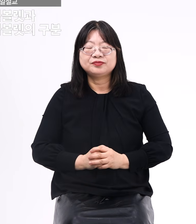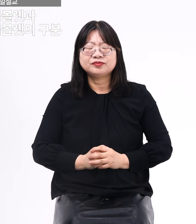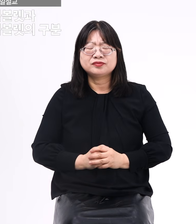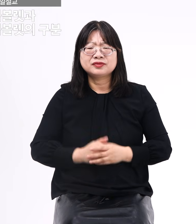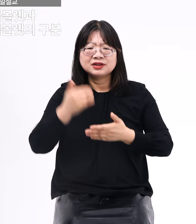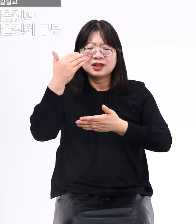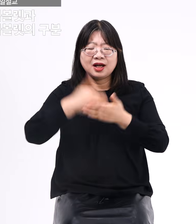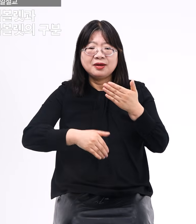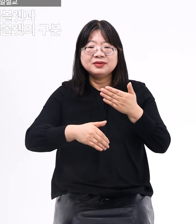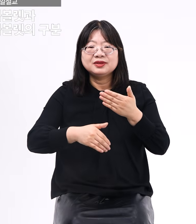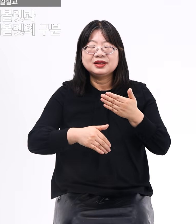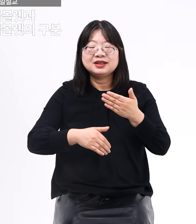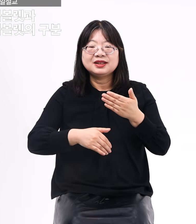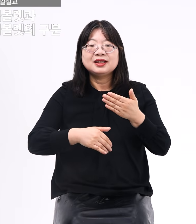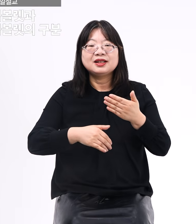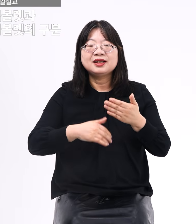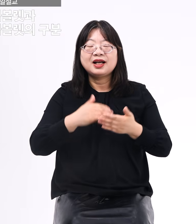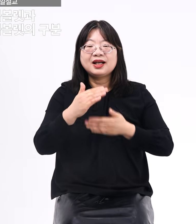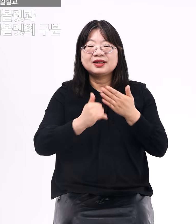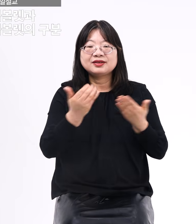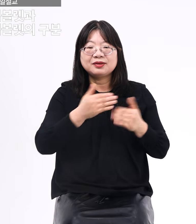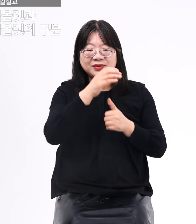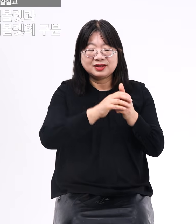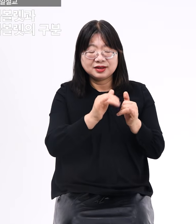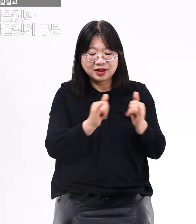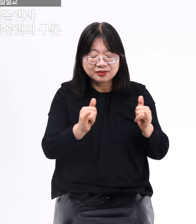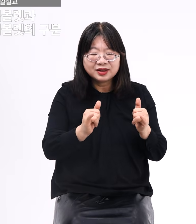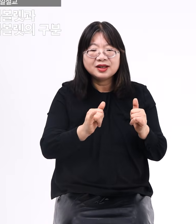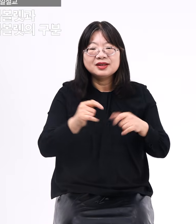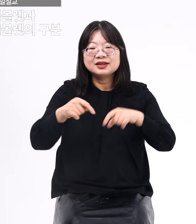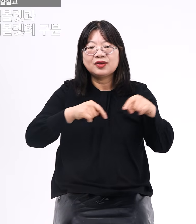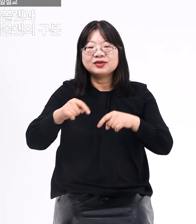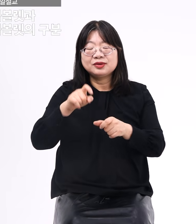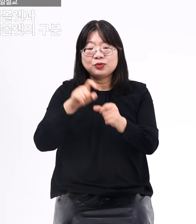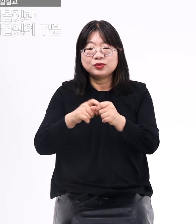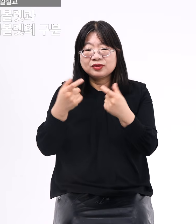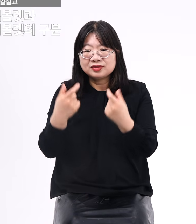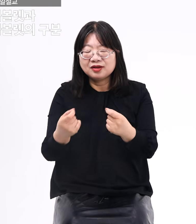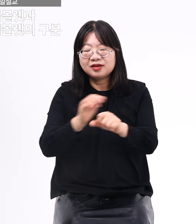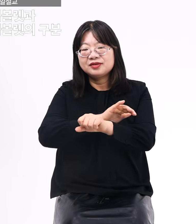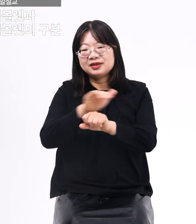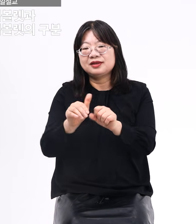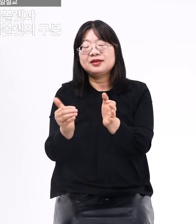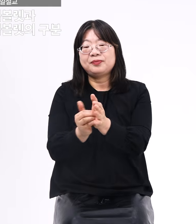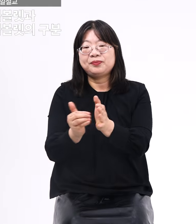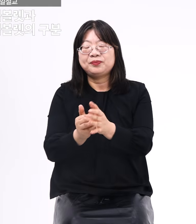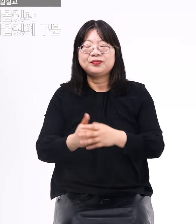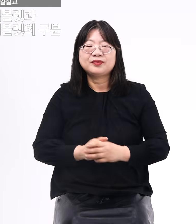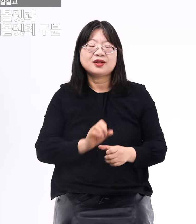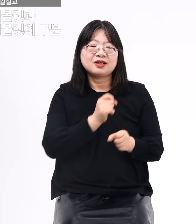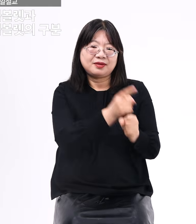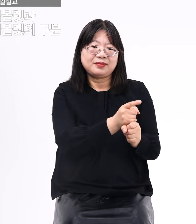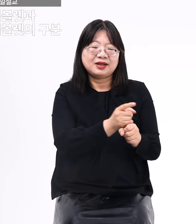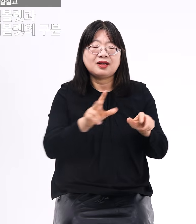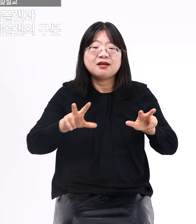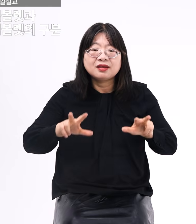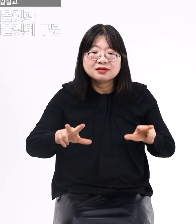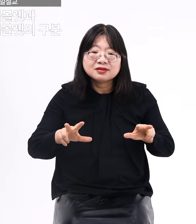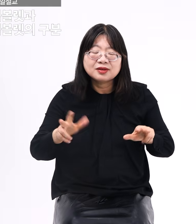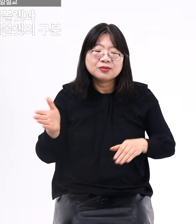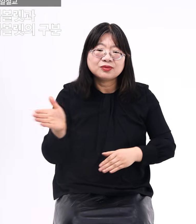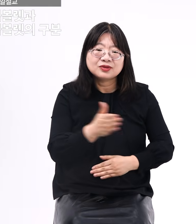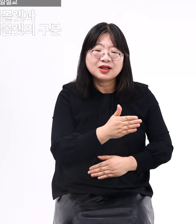나머지 사사들이 다 정치적으로 장례가 치루어집니다. 뭘 얘기하는 겁니까? 이미 이제는